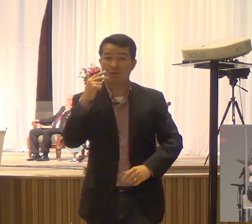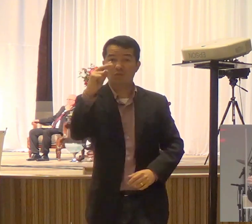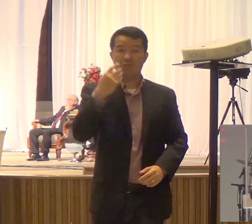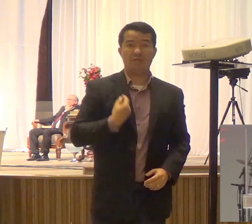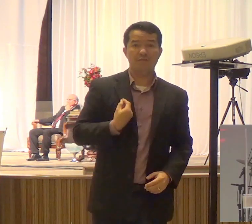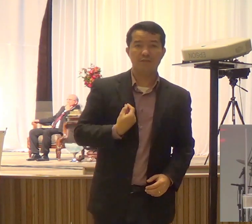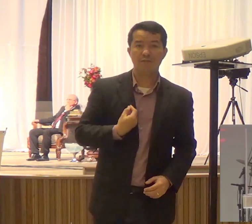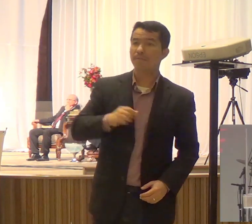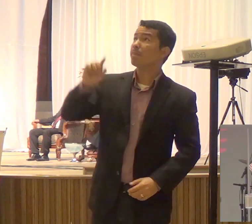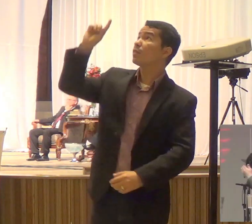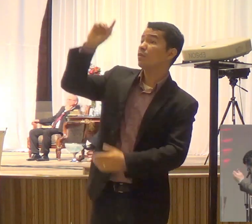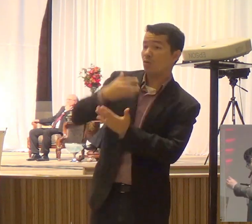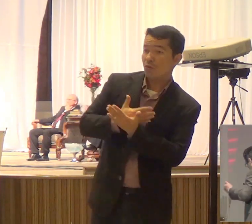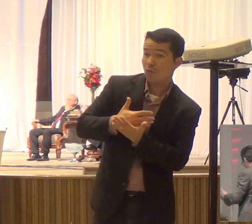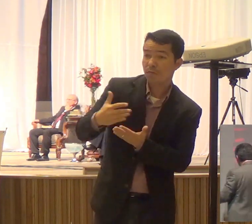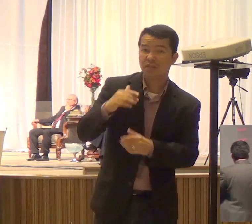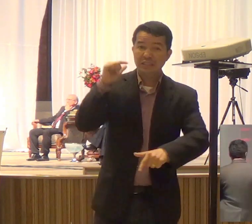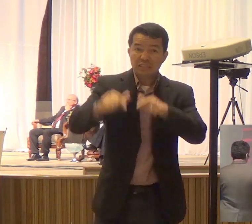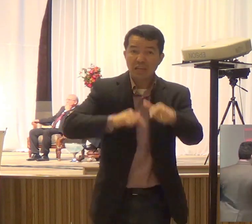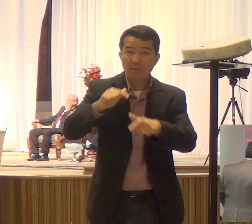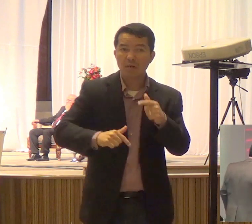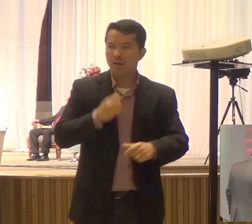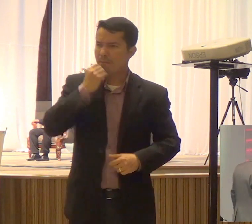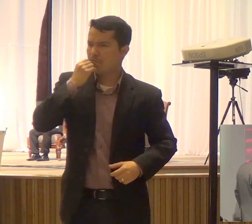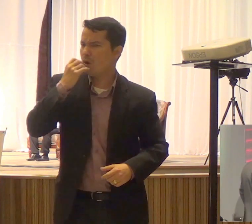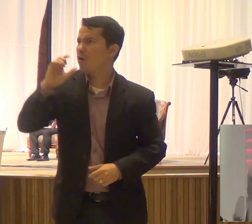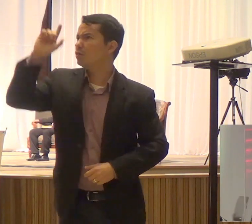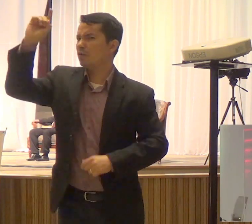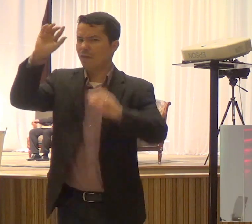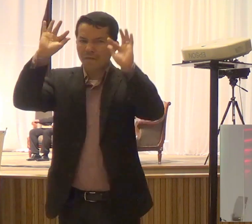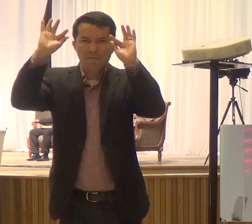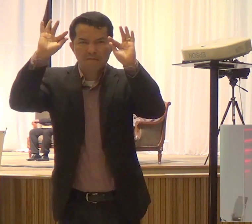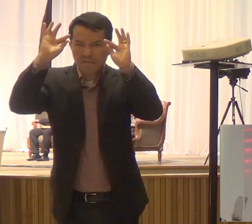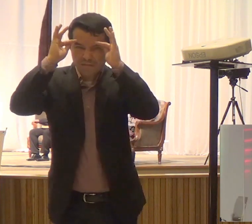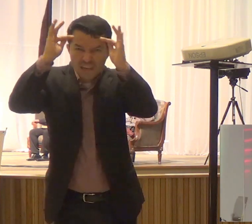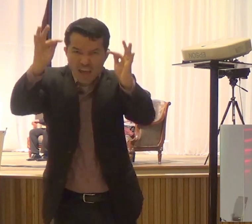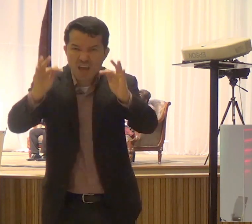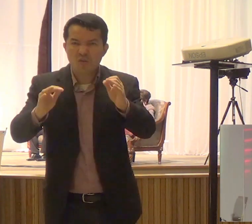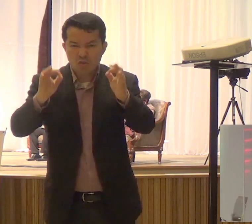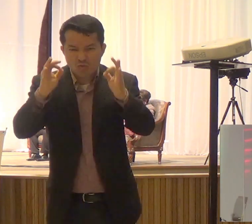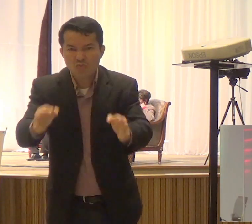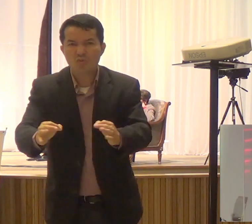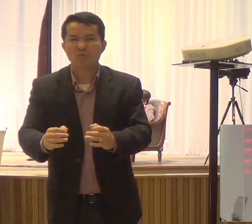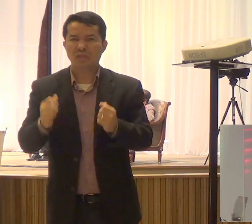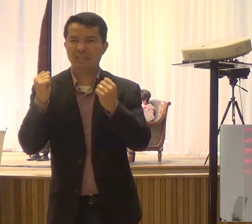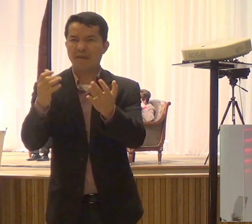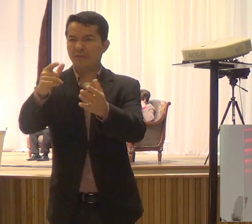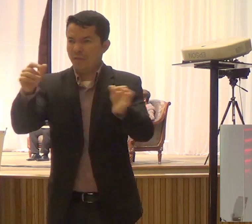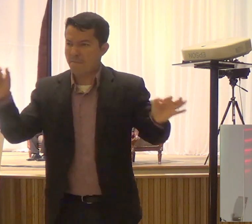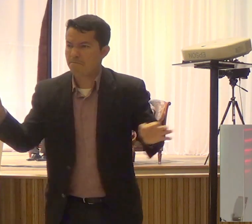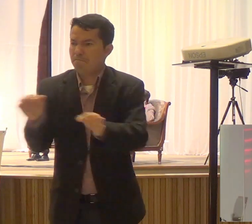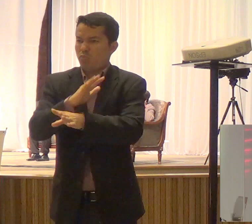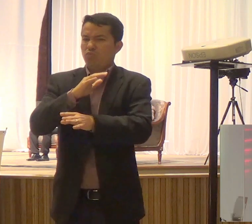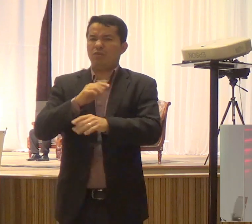boa obra é fiel e justo para completá-la, de que não tem nada que o Senhor não